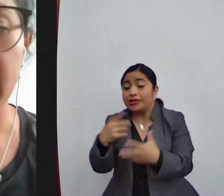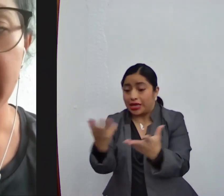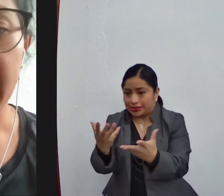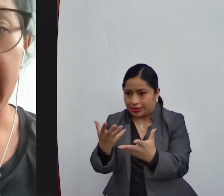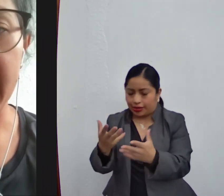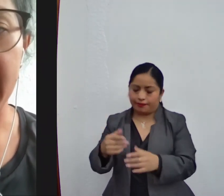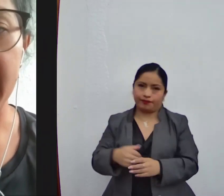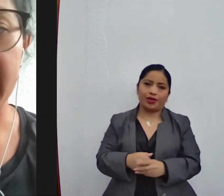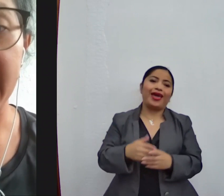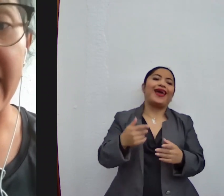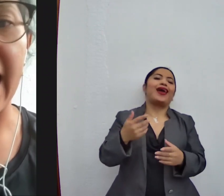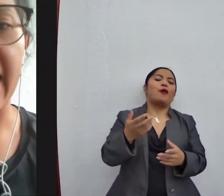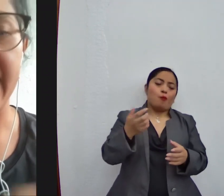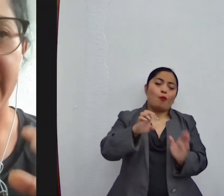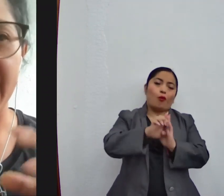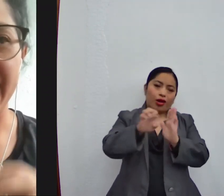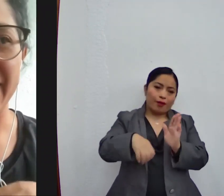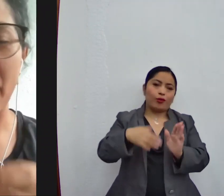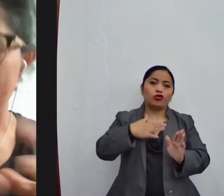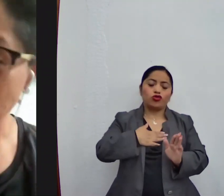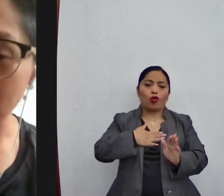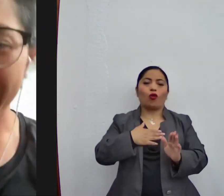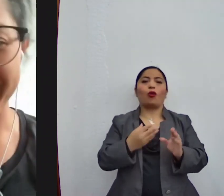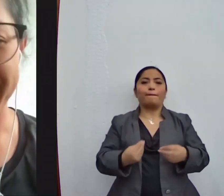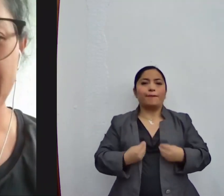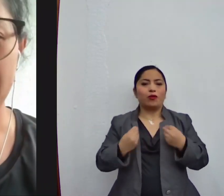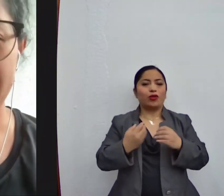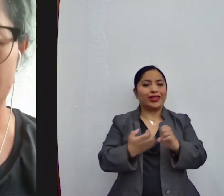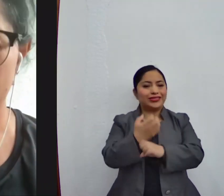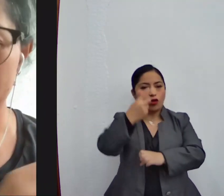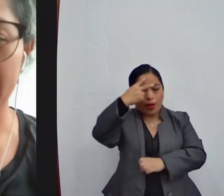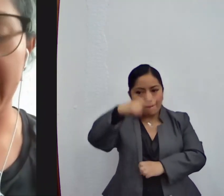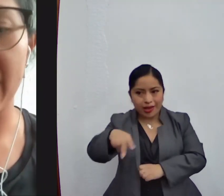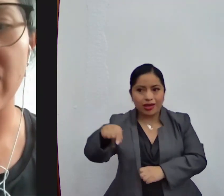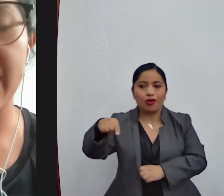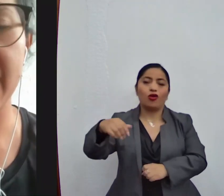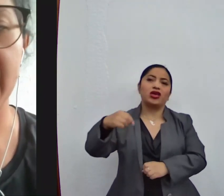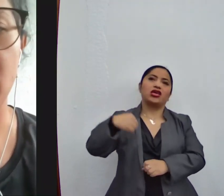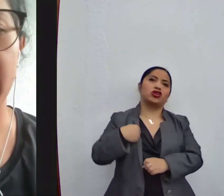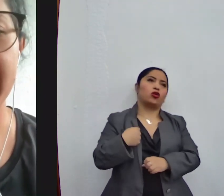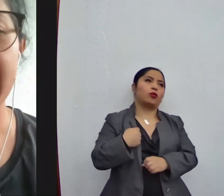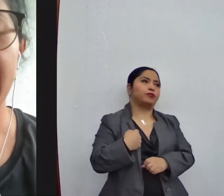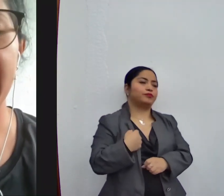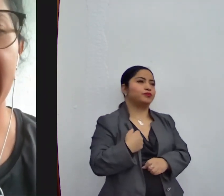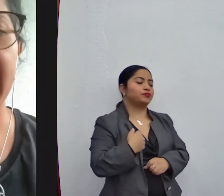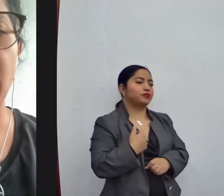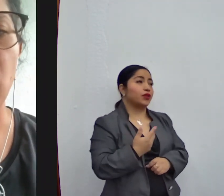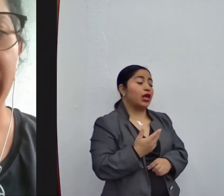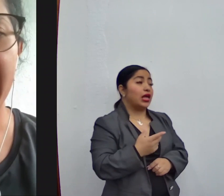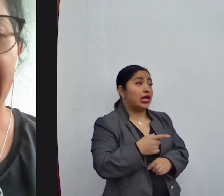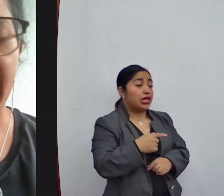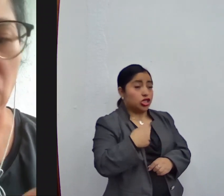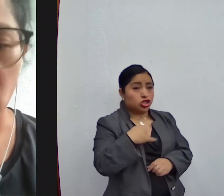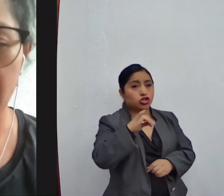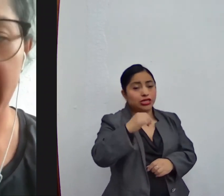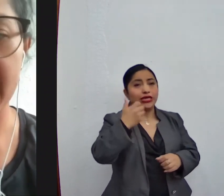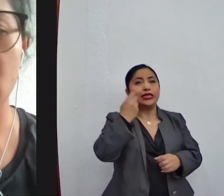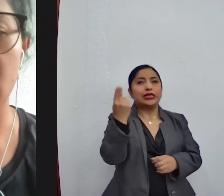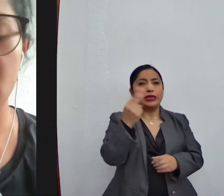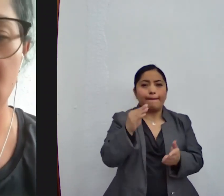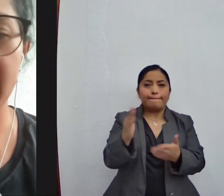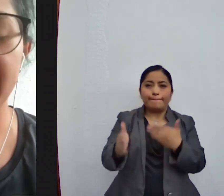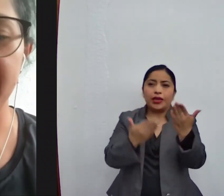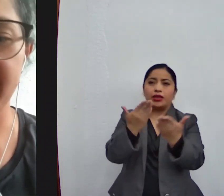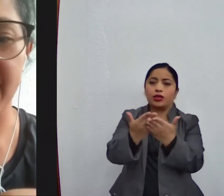Cuautitlán a que diera apertura al evento para que después me entregaran una silla de ruedas que no era acorde a